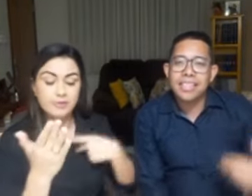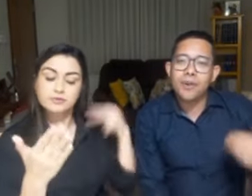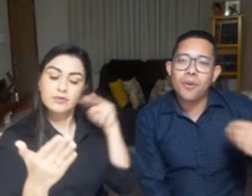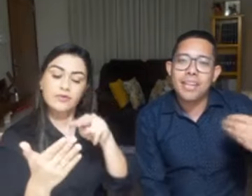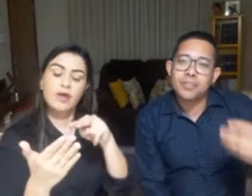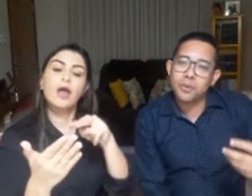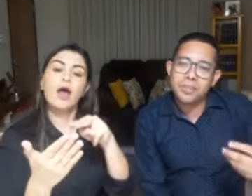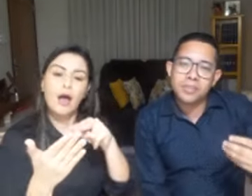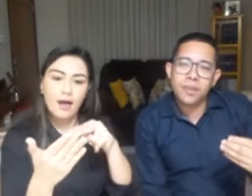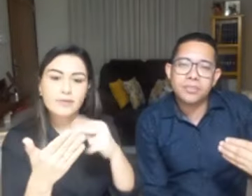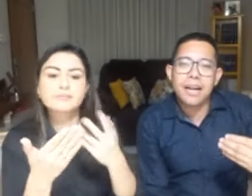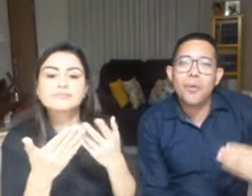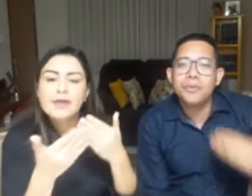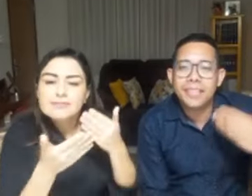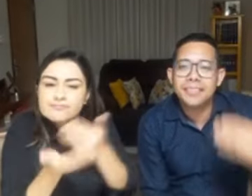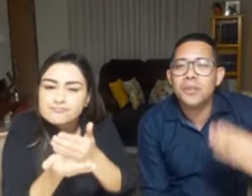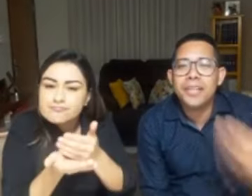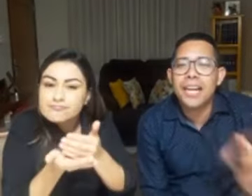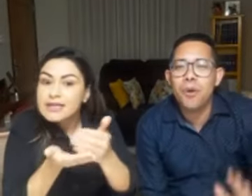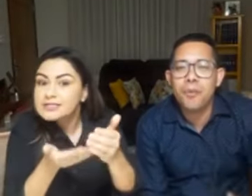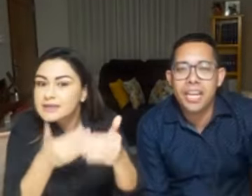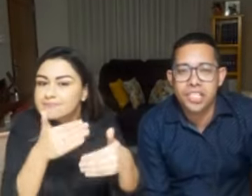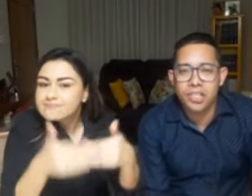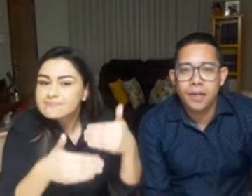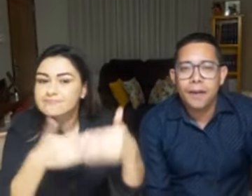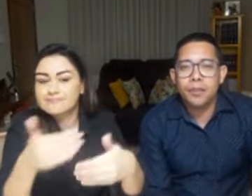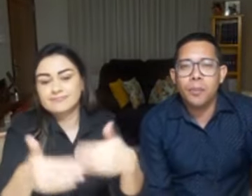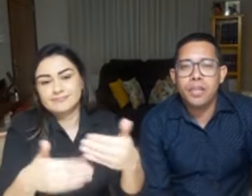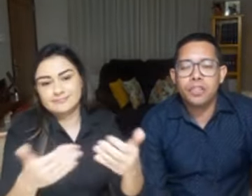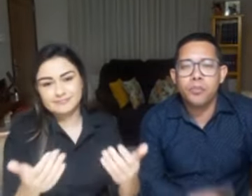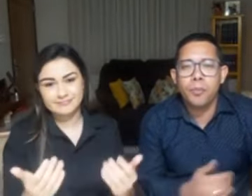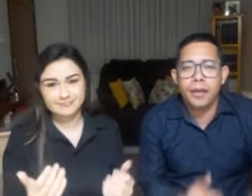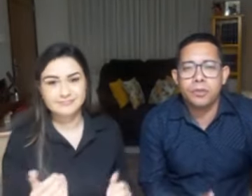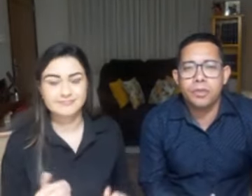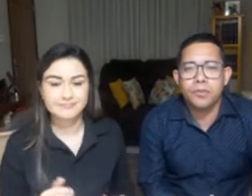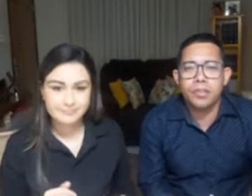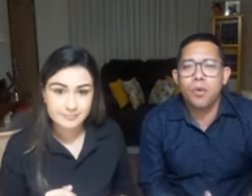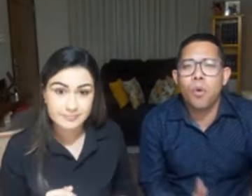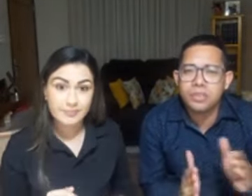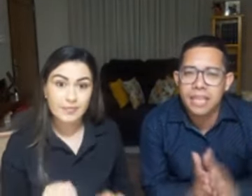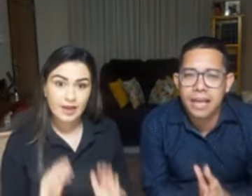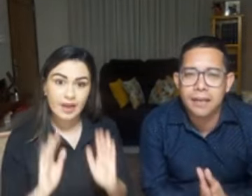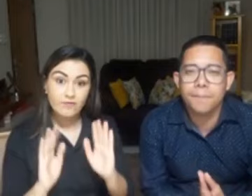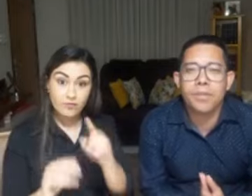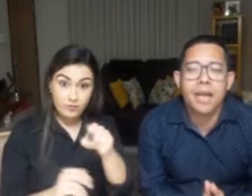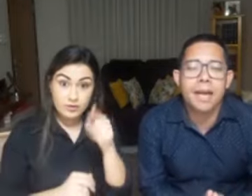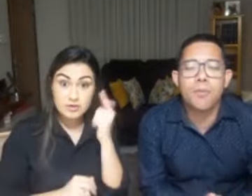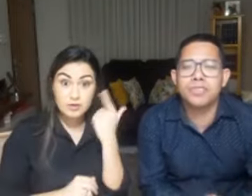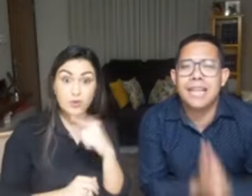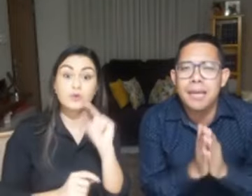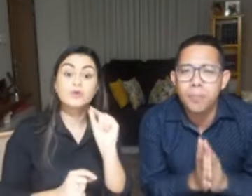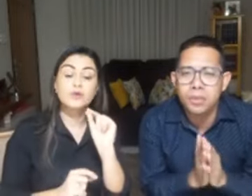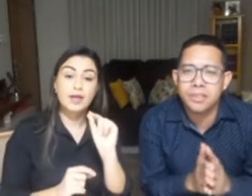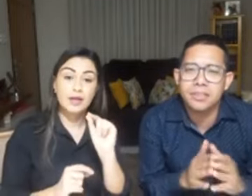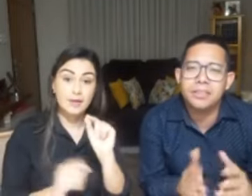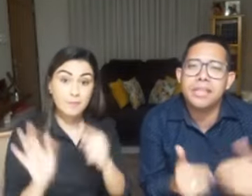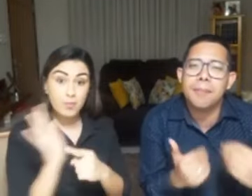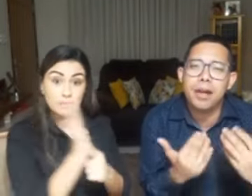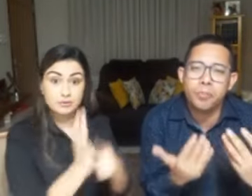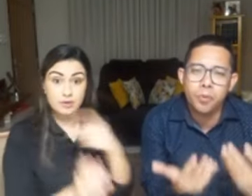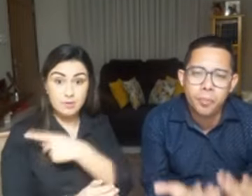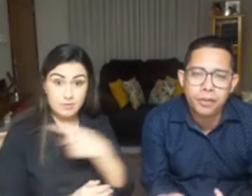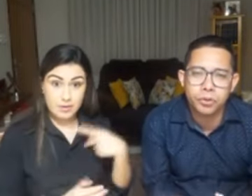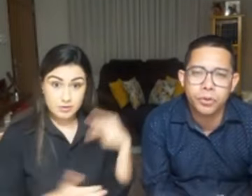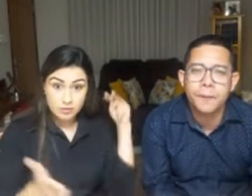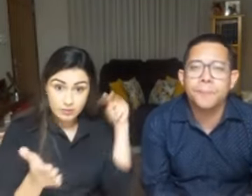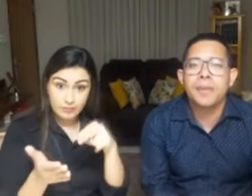fazer com que as coisas venham estar acontecendo gradualmente. Então, a partir do momento que você consegue mostrar a importância desse trabalho